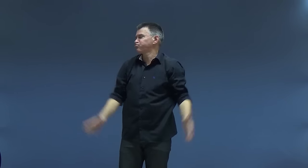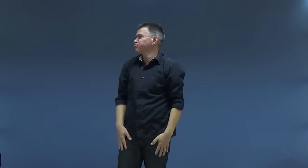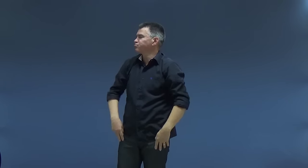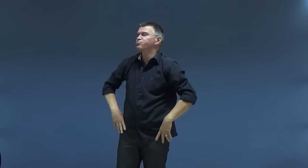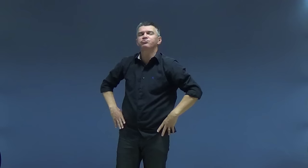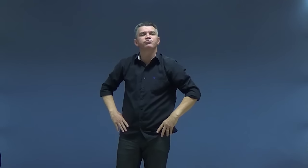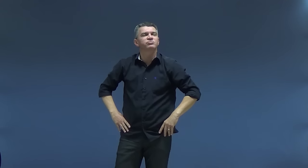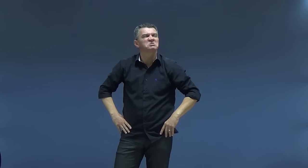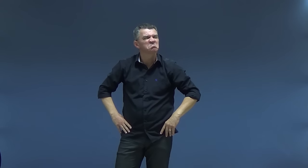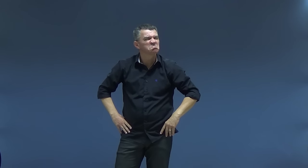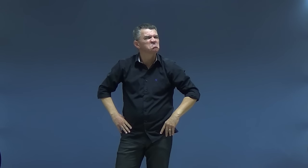é primeiro.